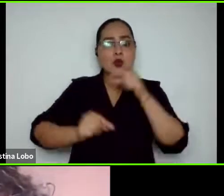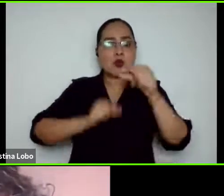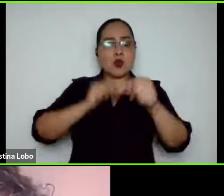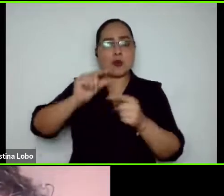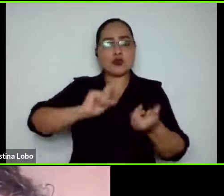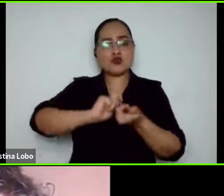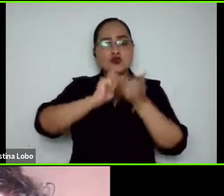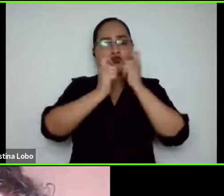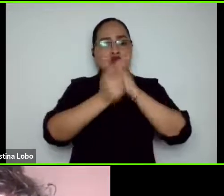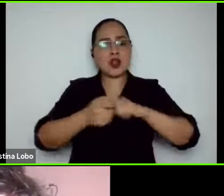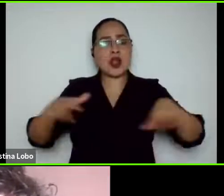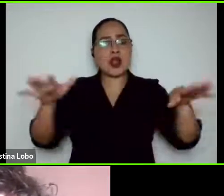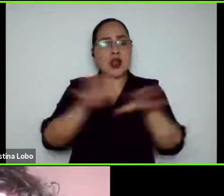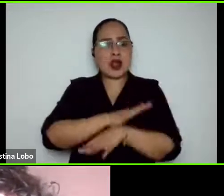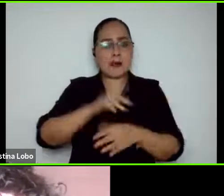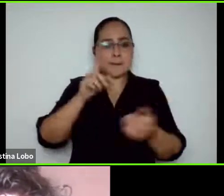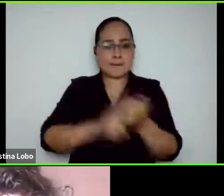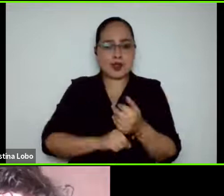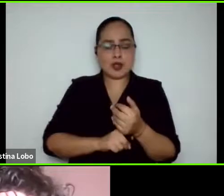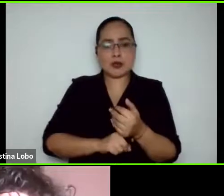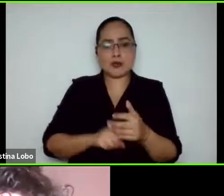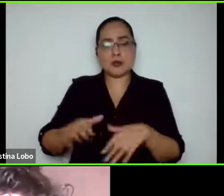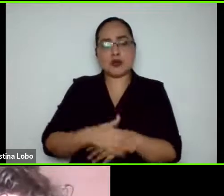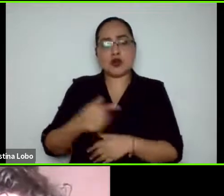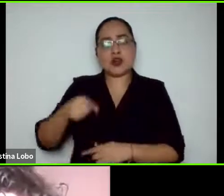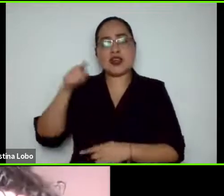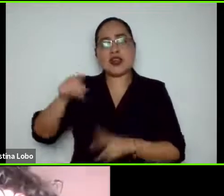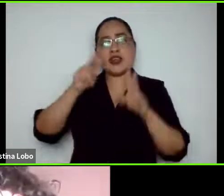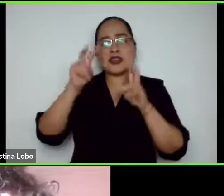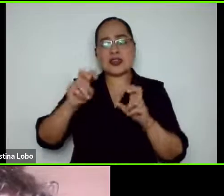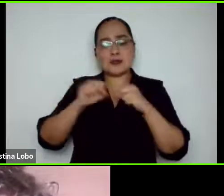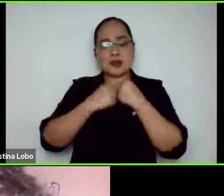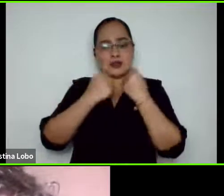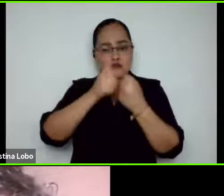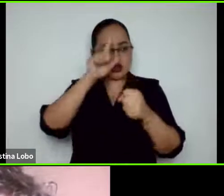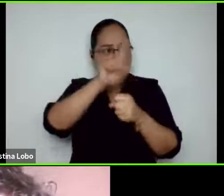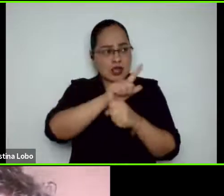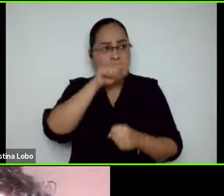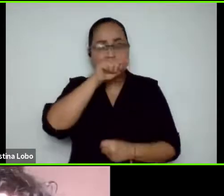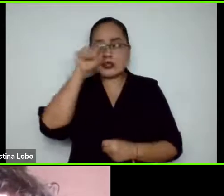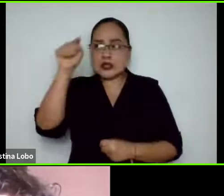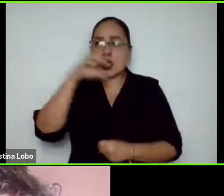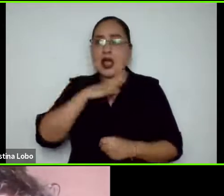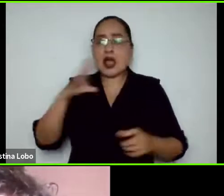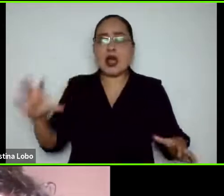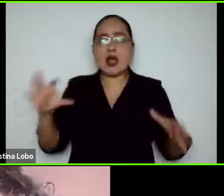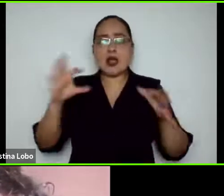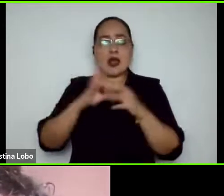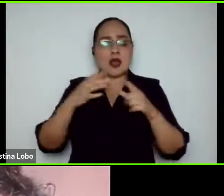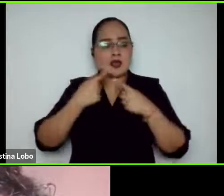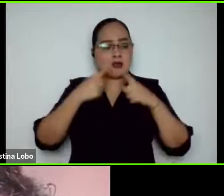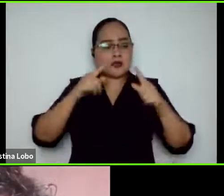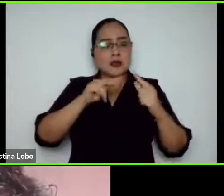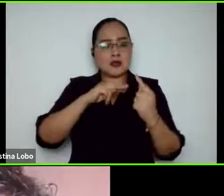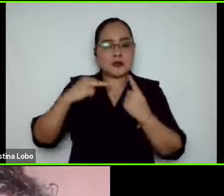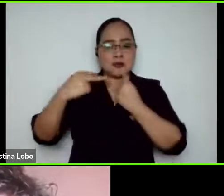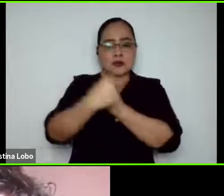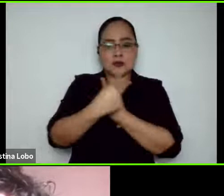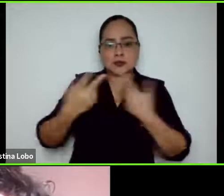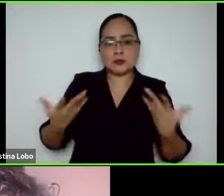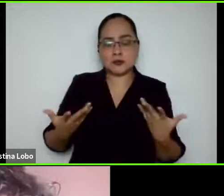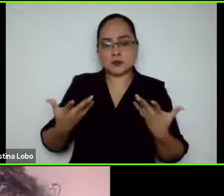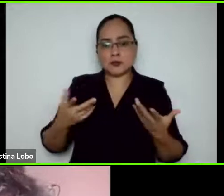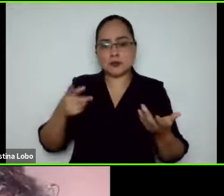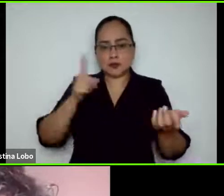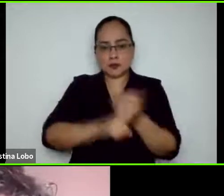interpretación cambia porque, digamos, las circunstancias sociales, el pluralismo social les da otra interpretación, que los jueces y juezas